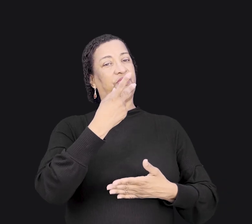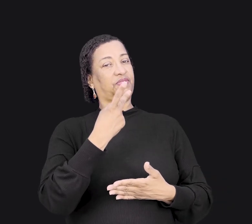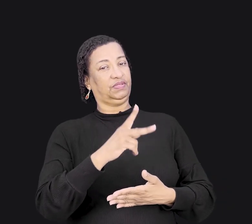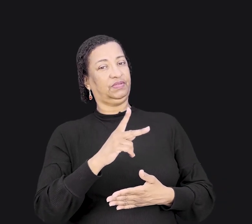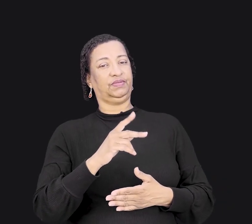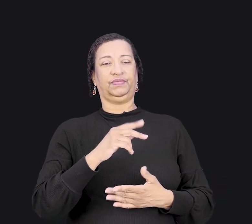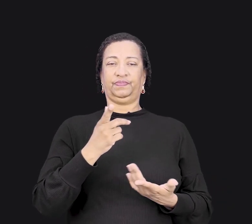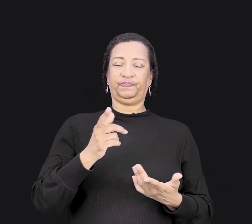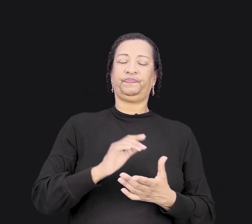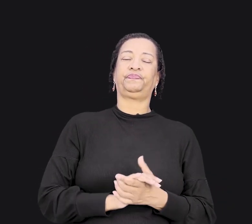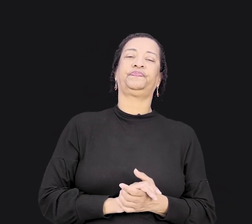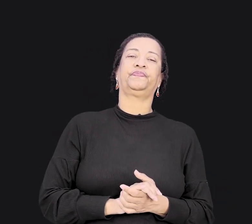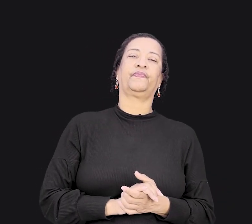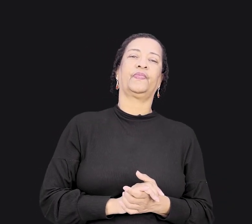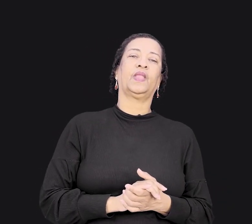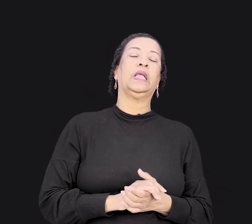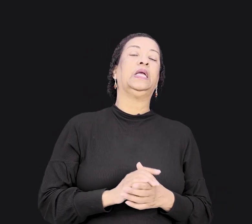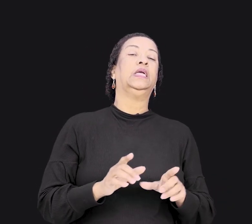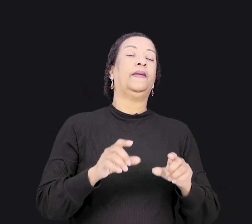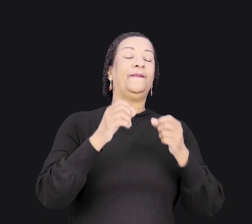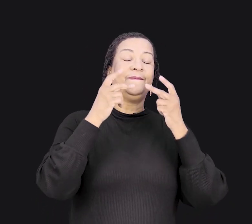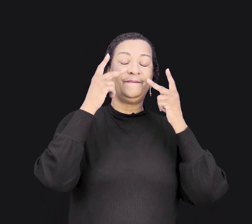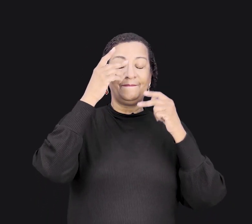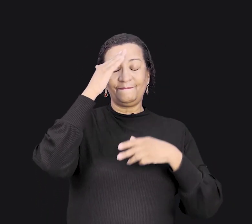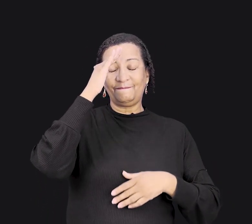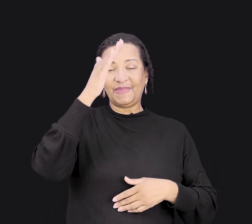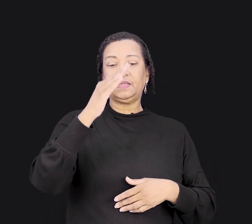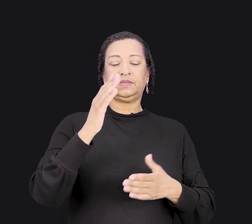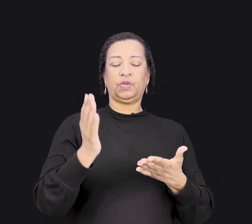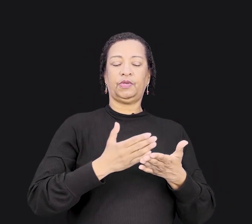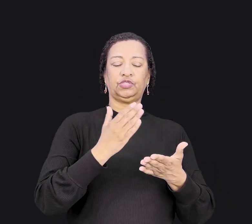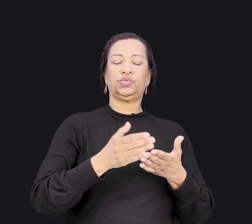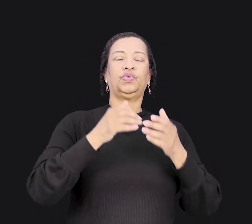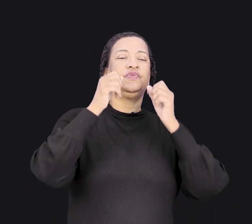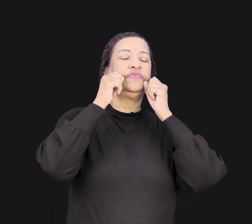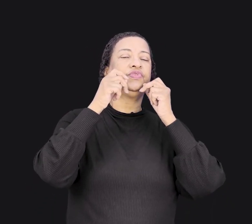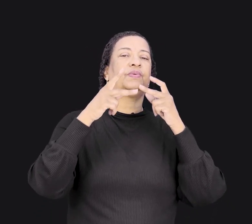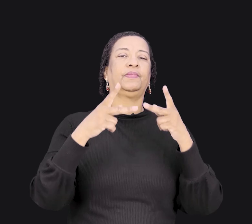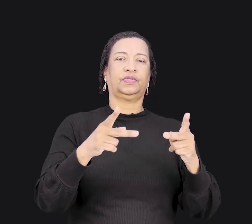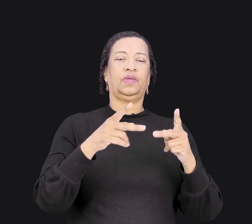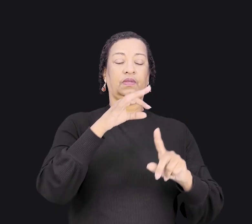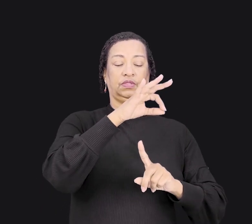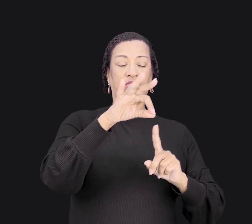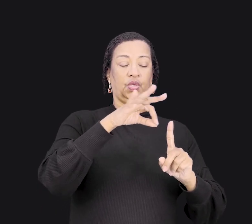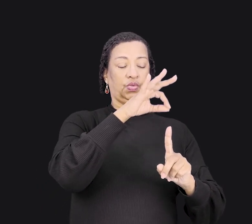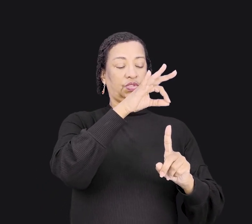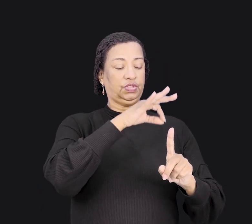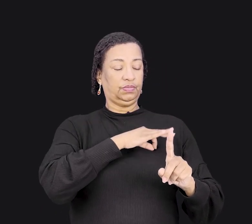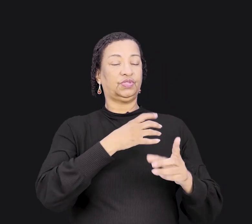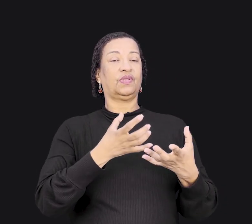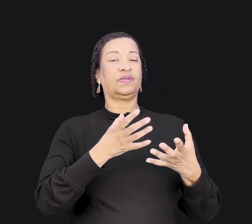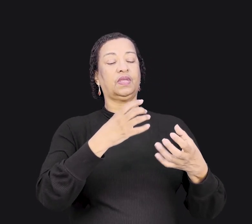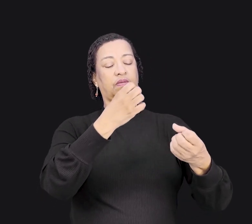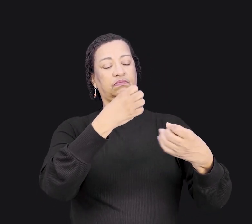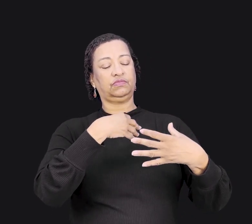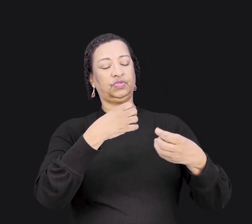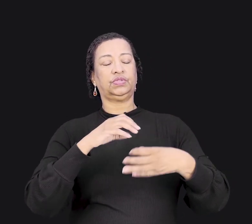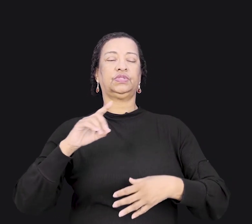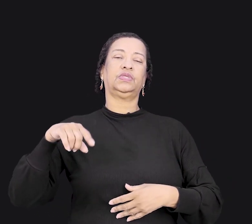Isso se aplica principalmente ao livro de Apocalipse. A função do Espírito Santo é nos ensinar o que é espiritual. Por